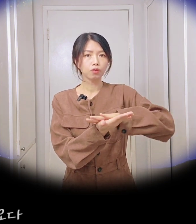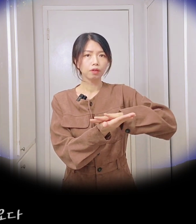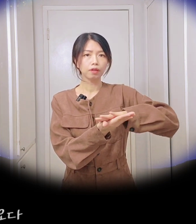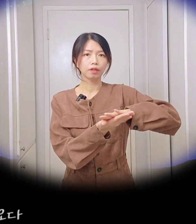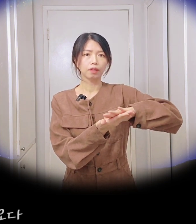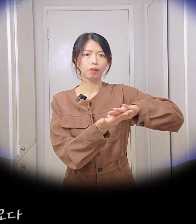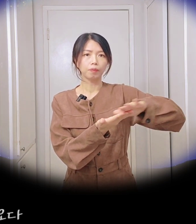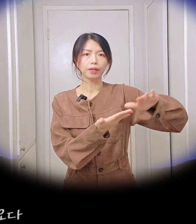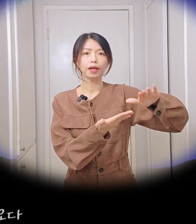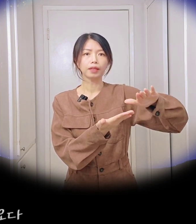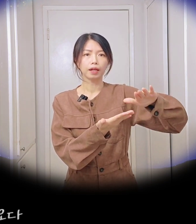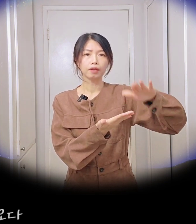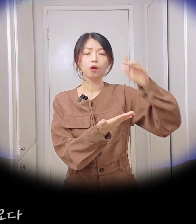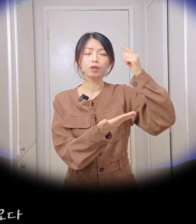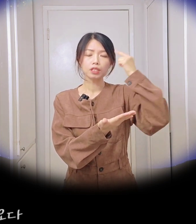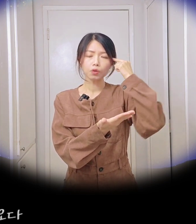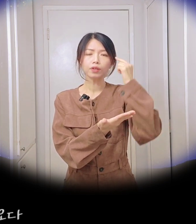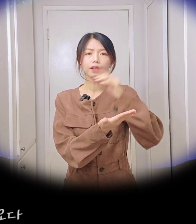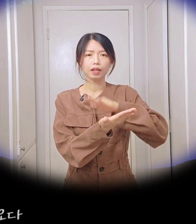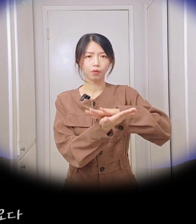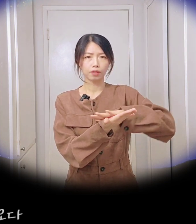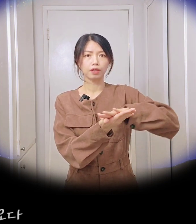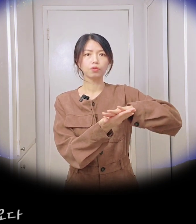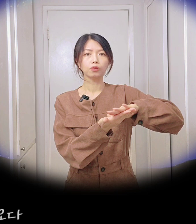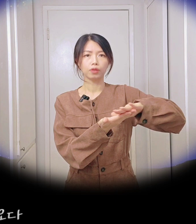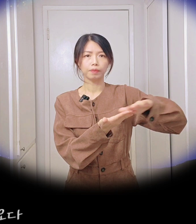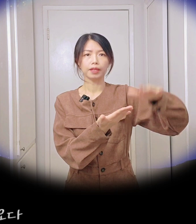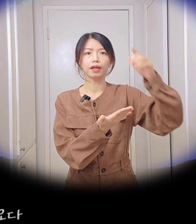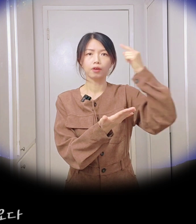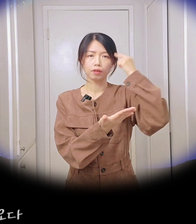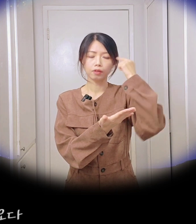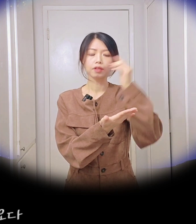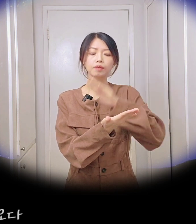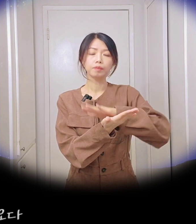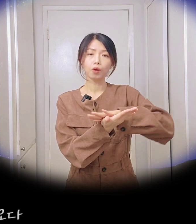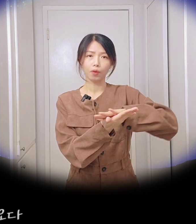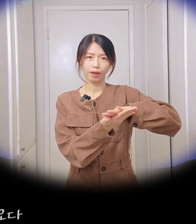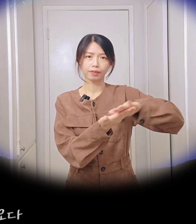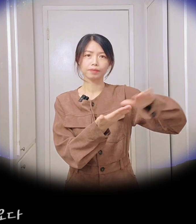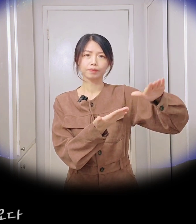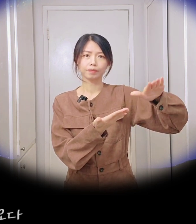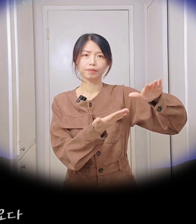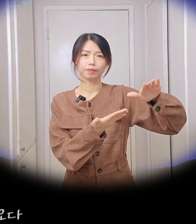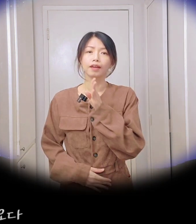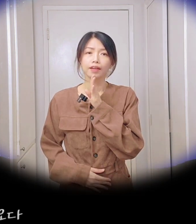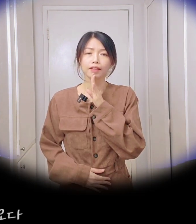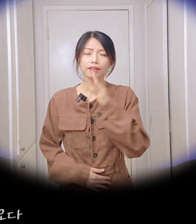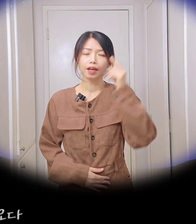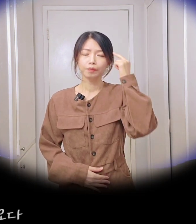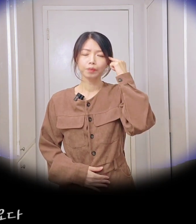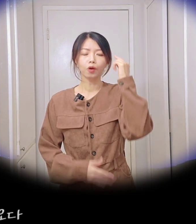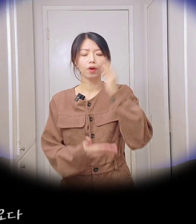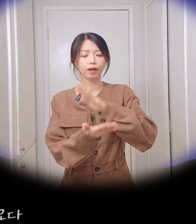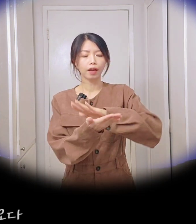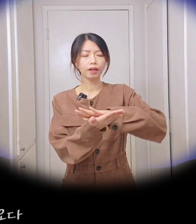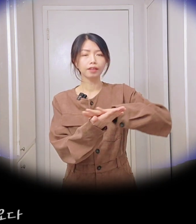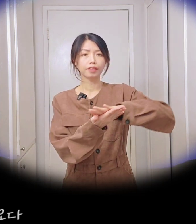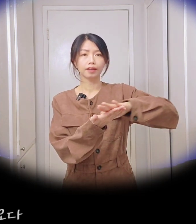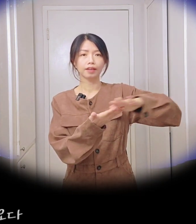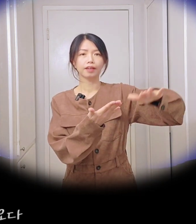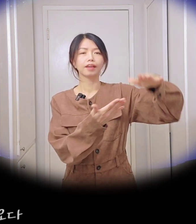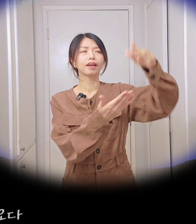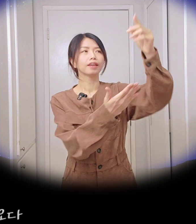이 수어는 맥락에 따라서 시원하다라고 하는 뜻의 수어도 됩니다. 여기서는 평화. 참